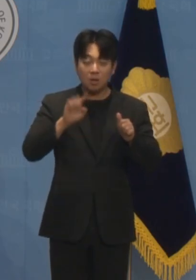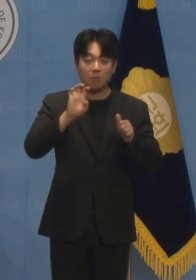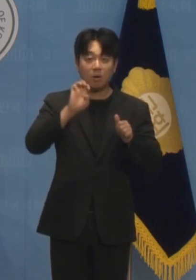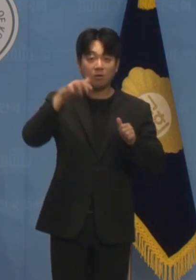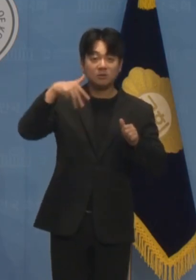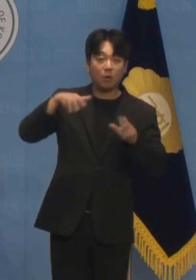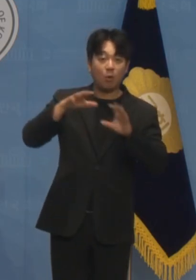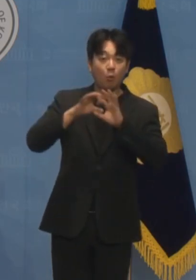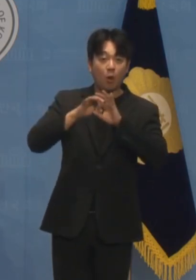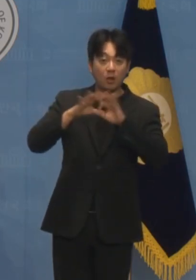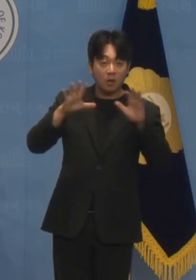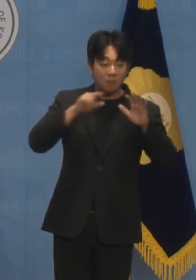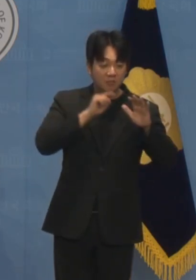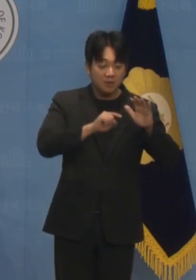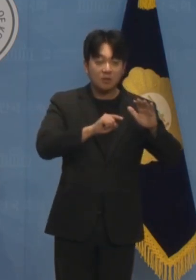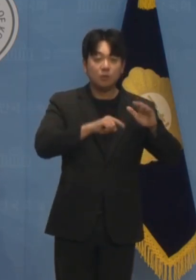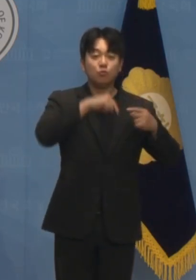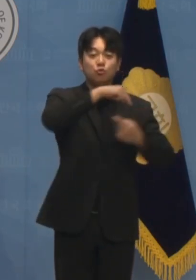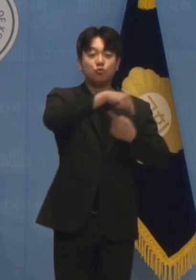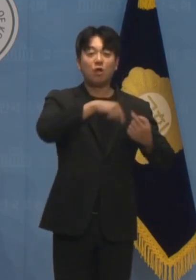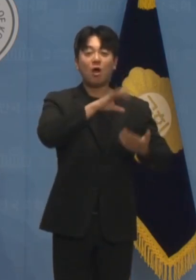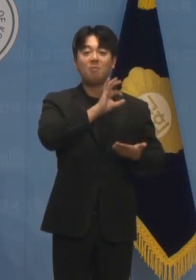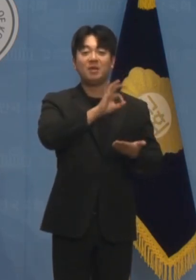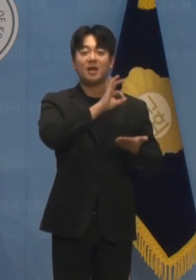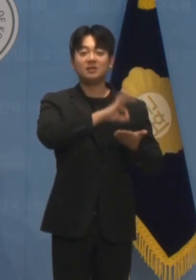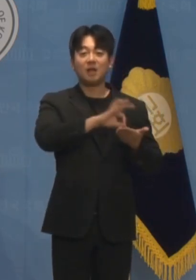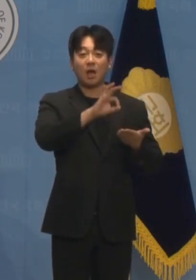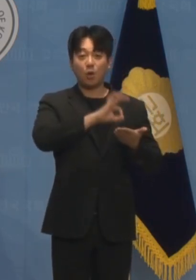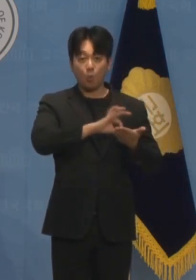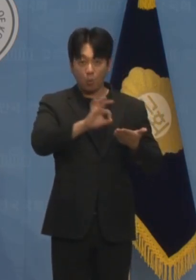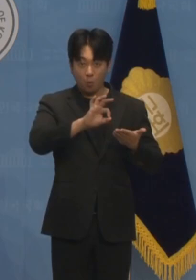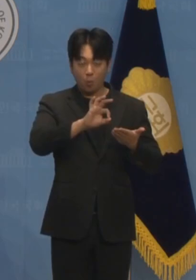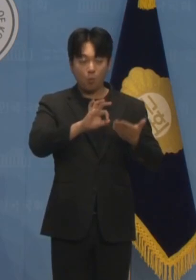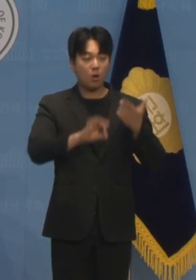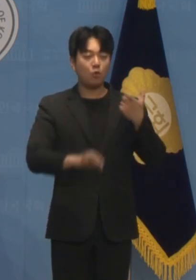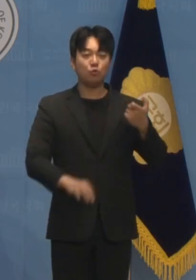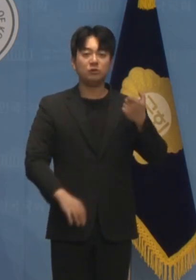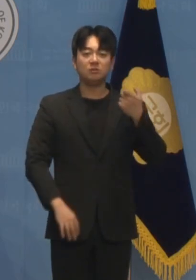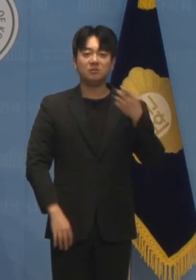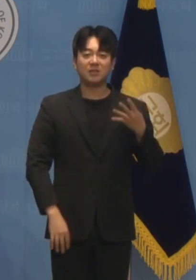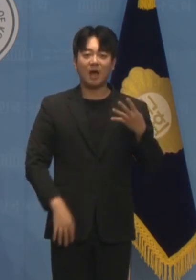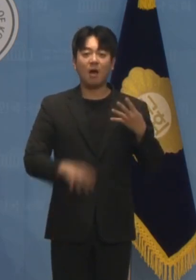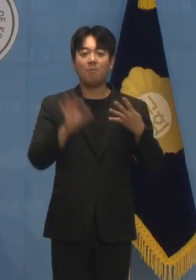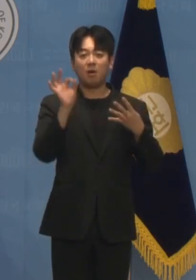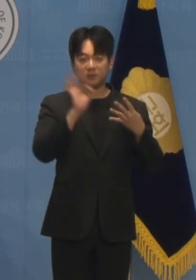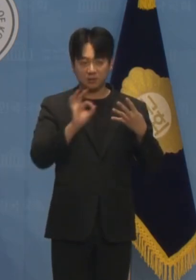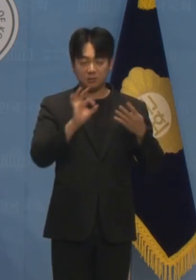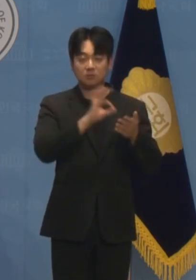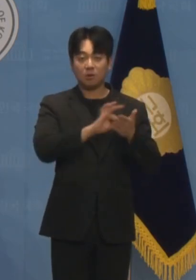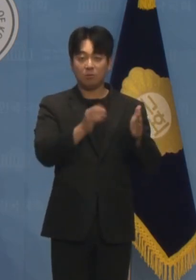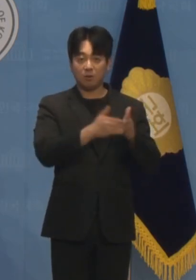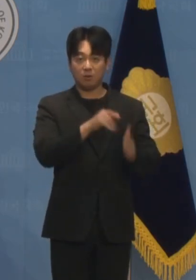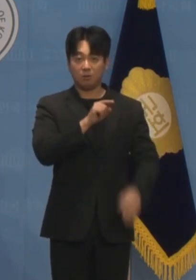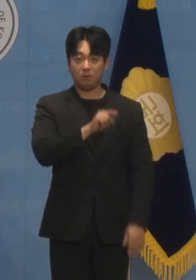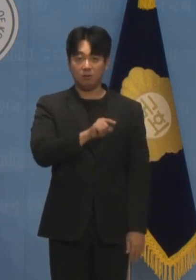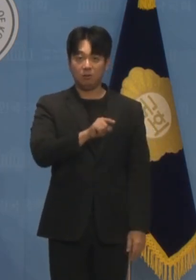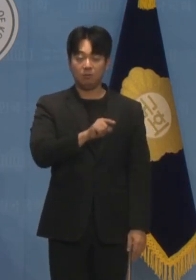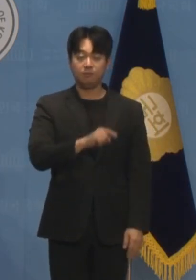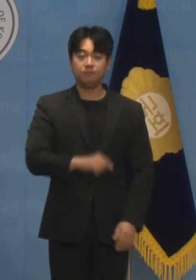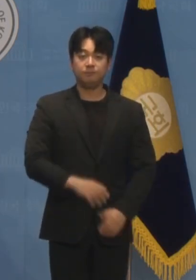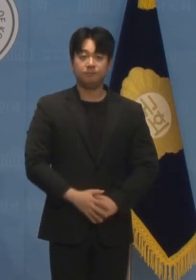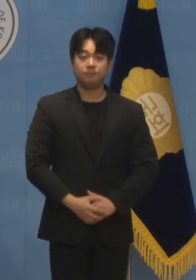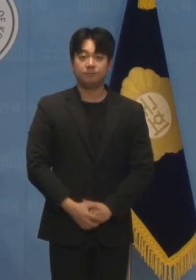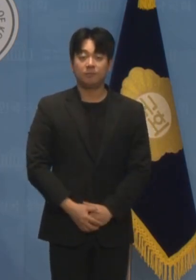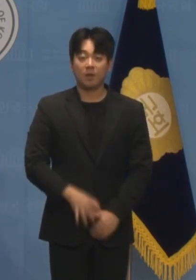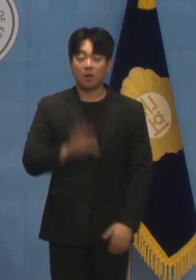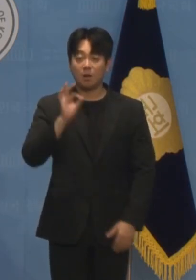인건비, 공공요금, 운영비 등에 무려 64.8%를 사용했습니다. 현물의 경우 100만